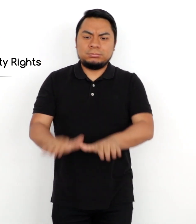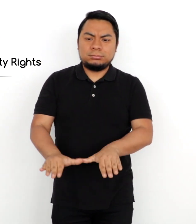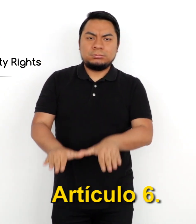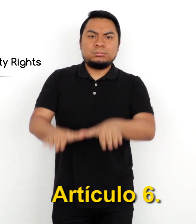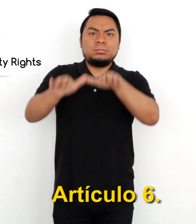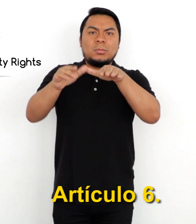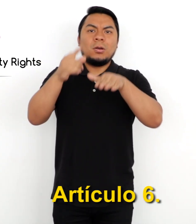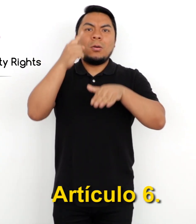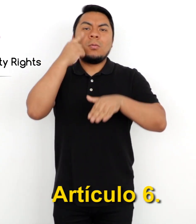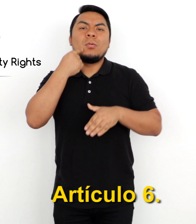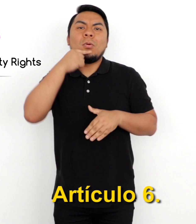ARTÍCULO 6